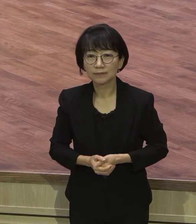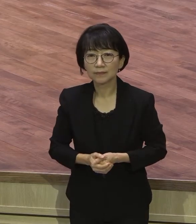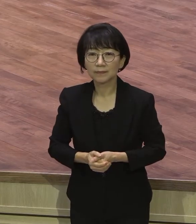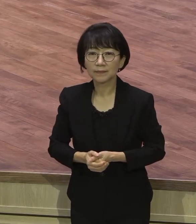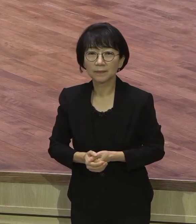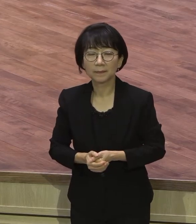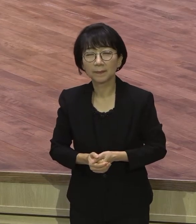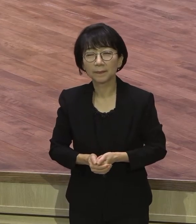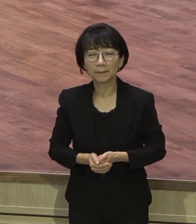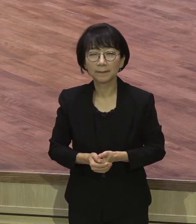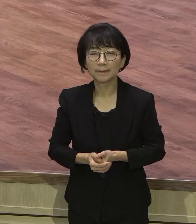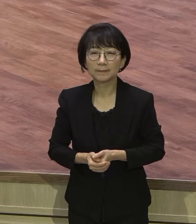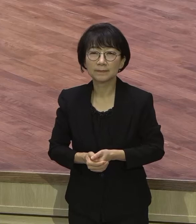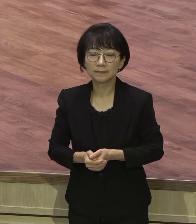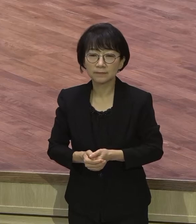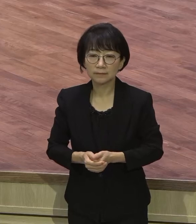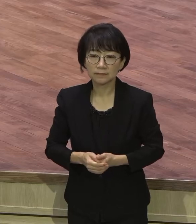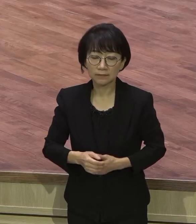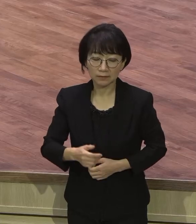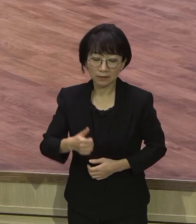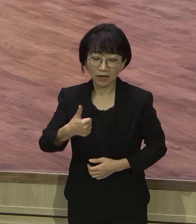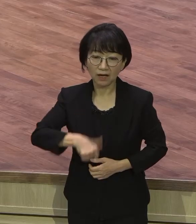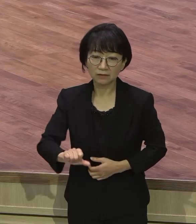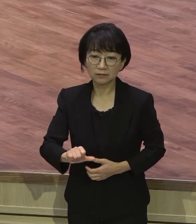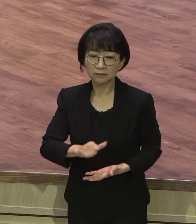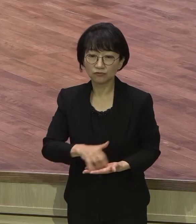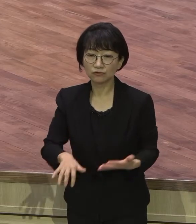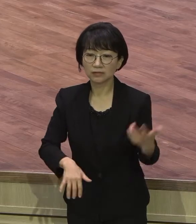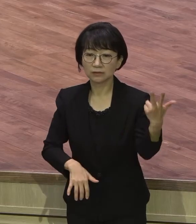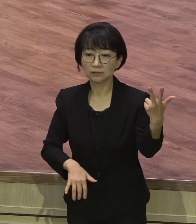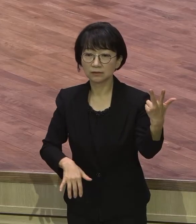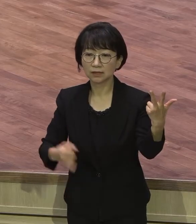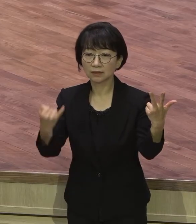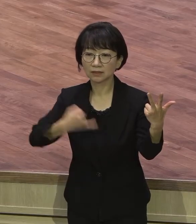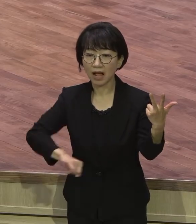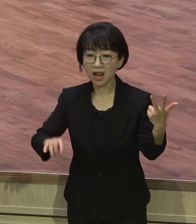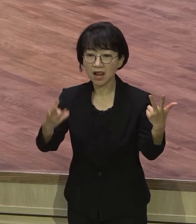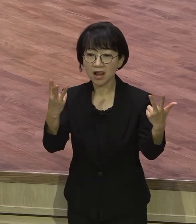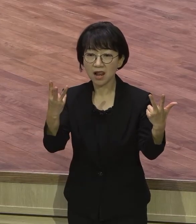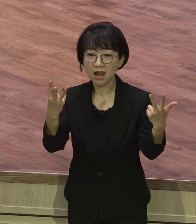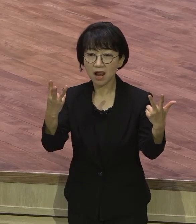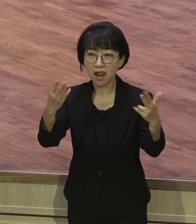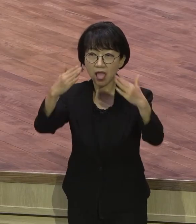단번에 아들 일곱, 딸 셋, 압살가 다 죽어.